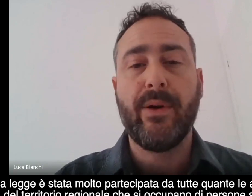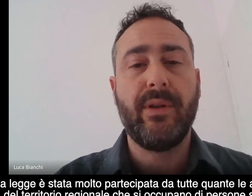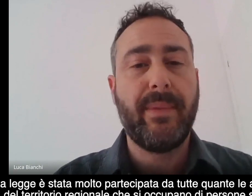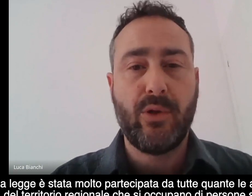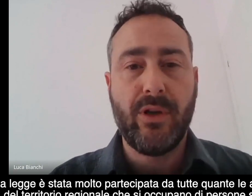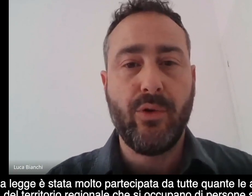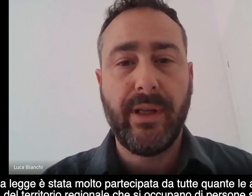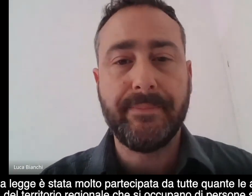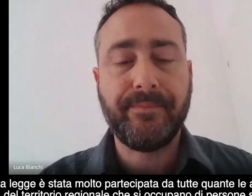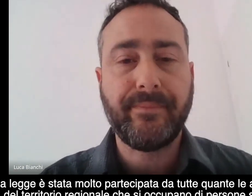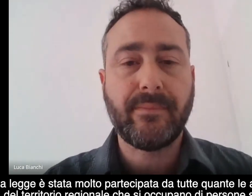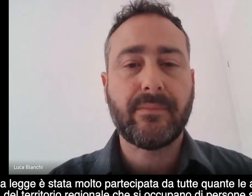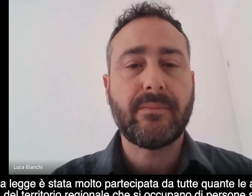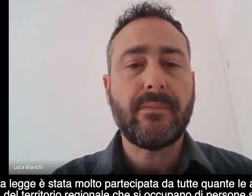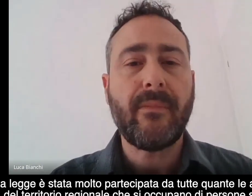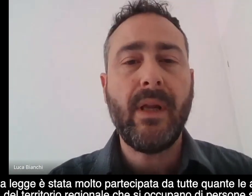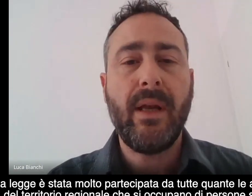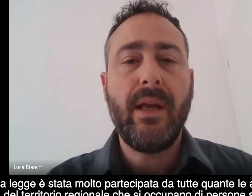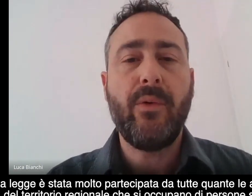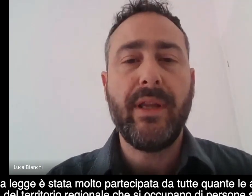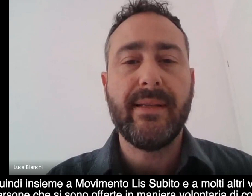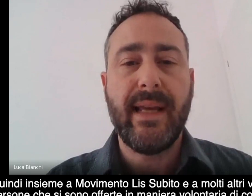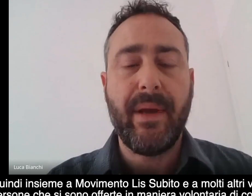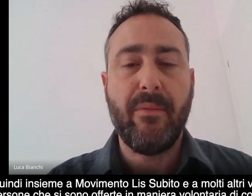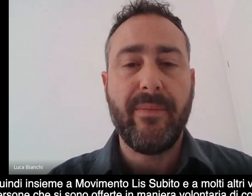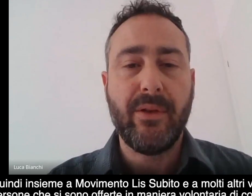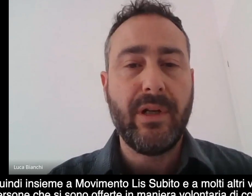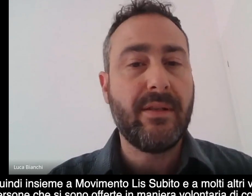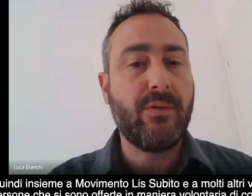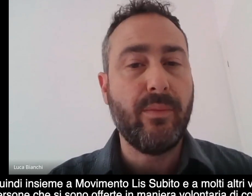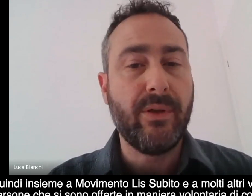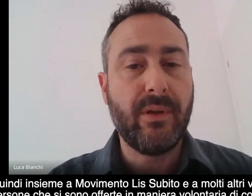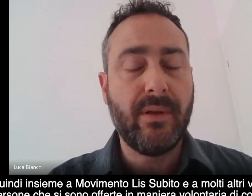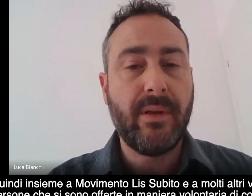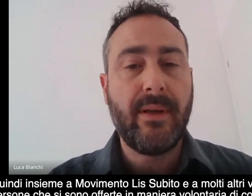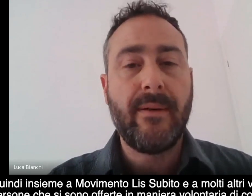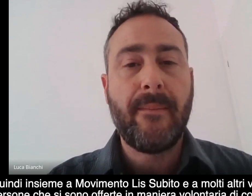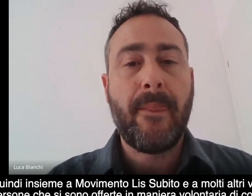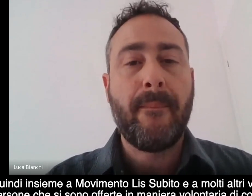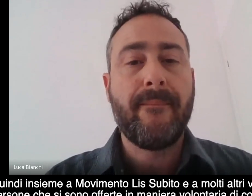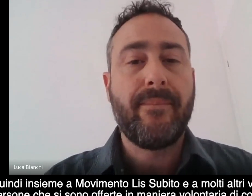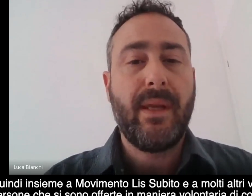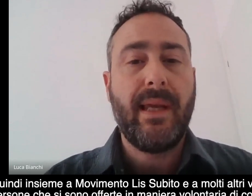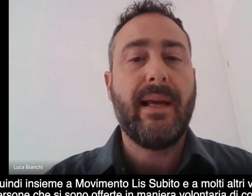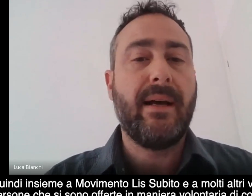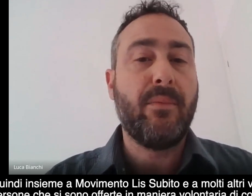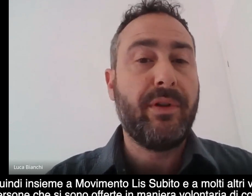di libertà sono sorde e quindi insieme a movimento lis subito e molti